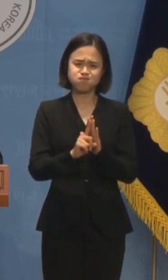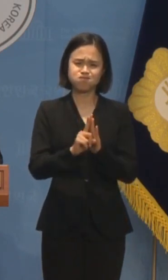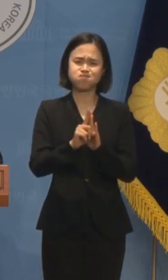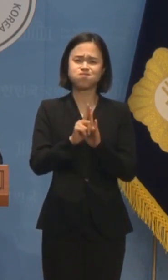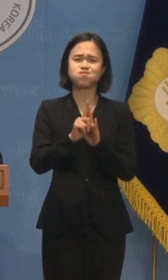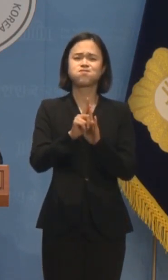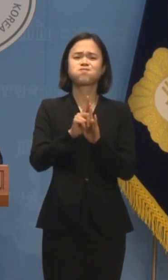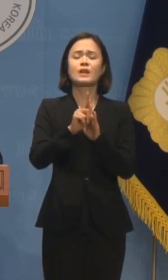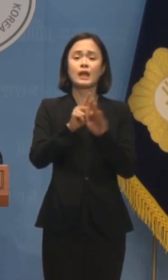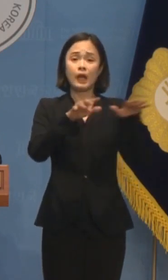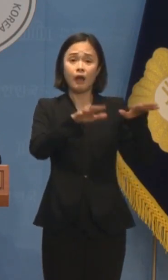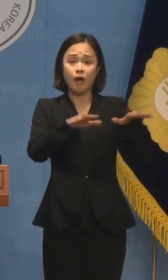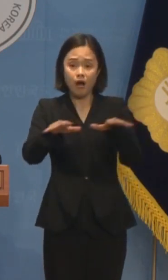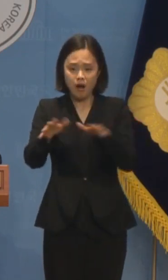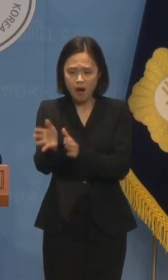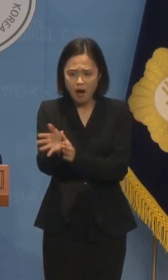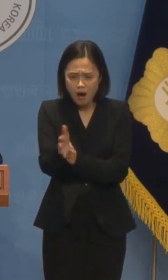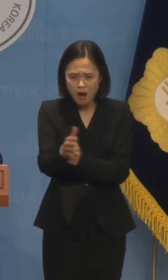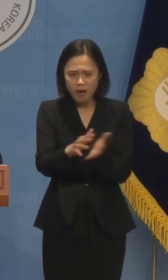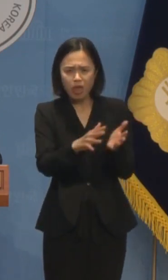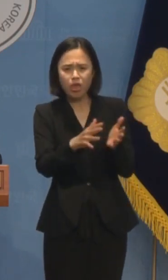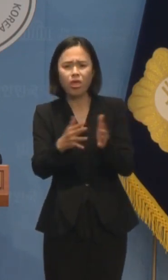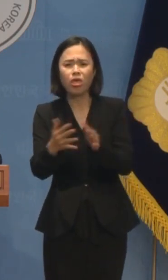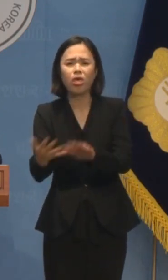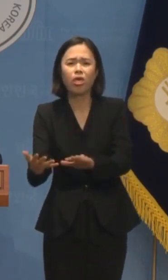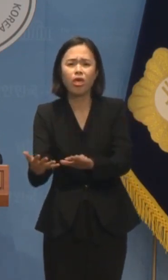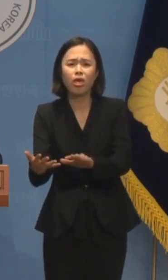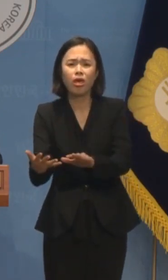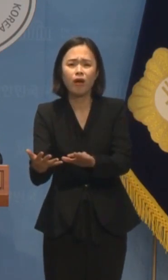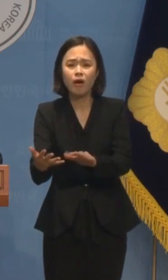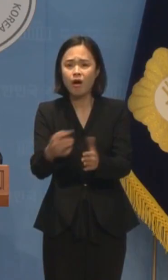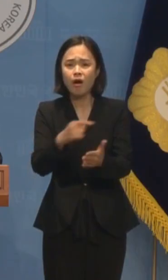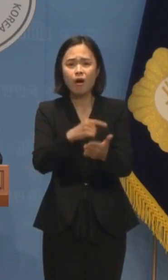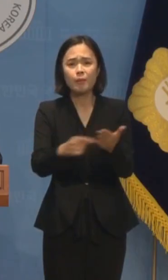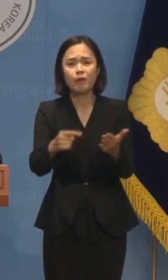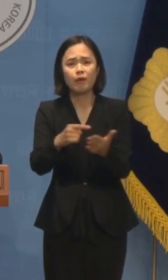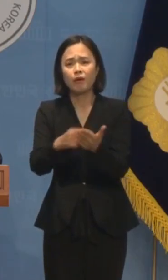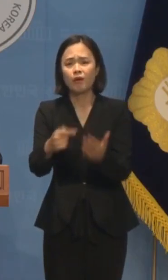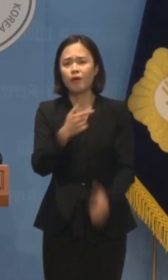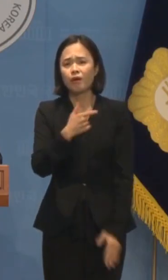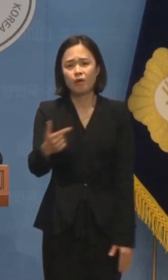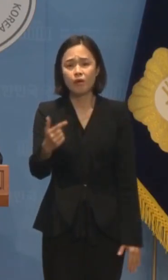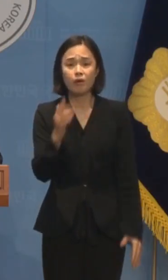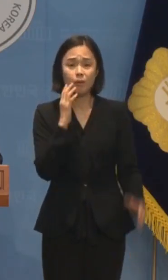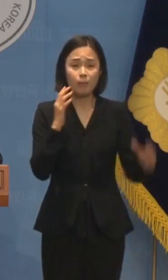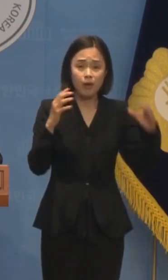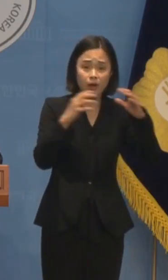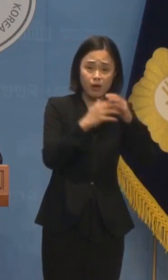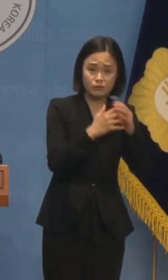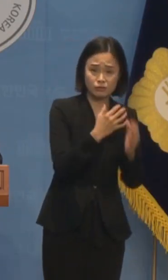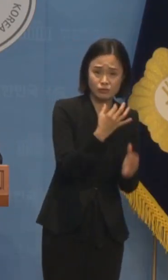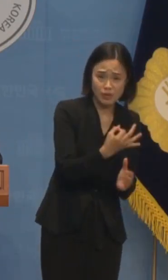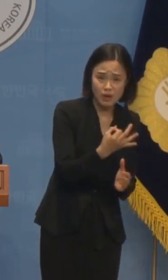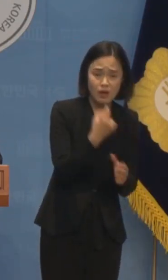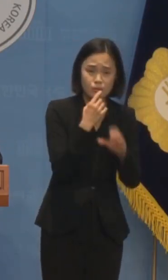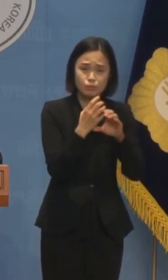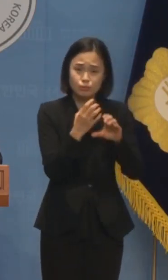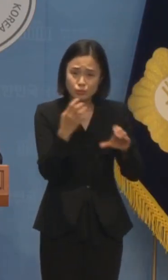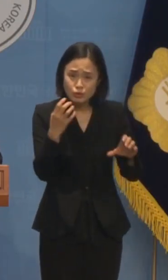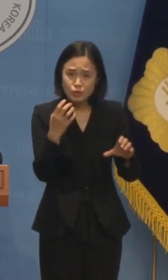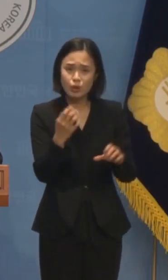농수축산물 전 분야에 막대한 피해를 발생시켰습니다. 배추, 무, 콩 등 노지